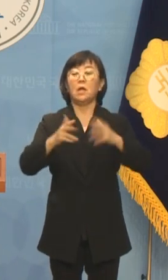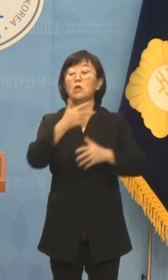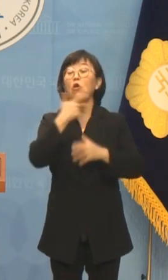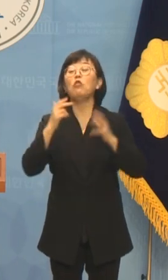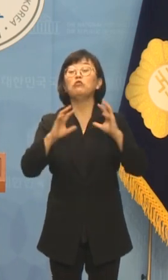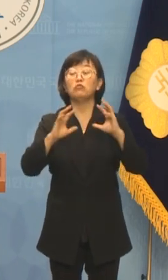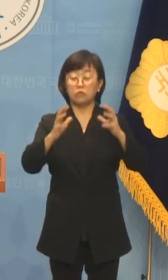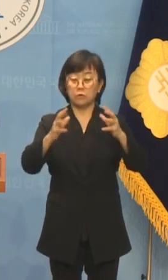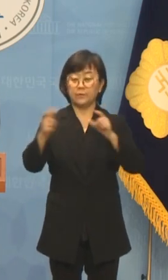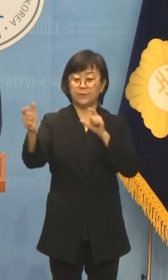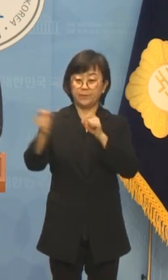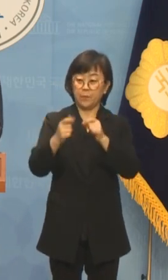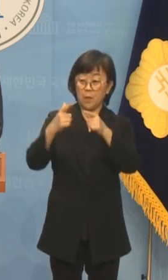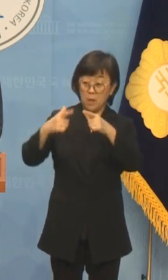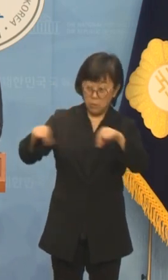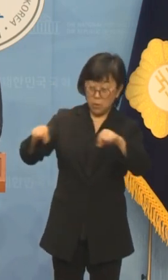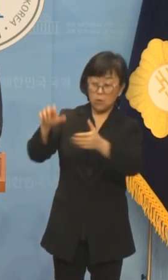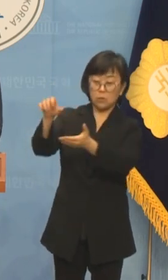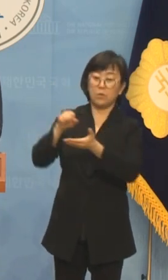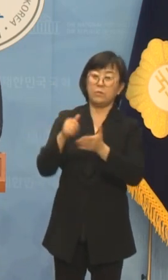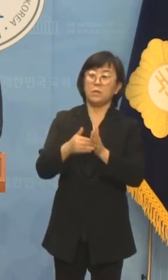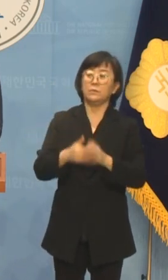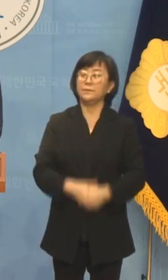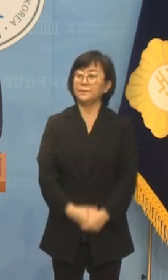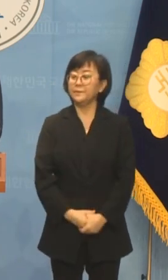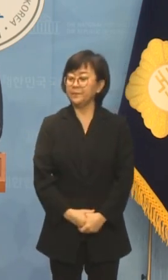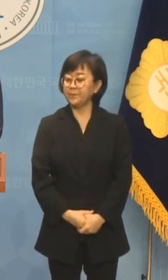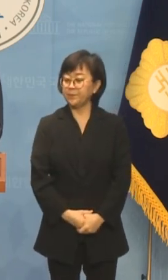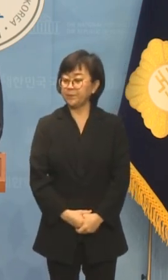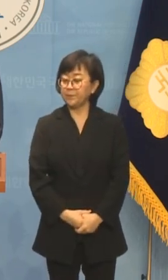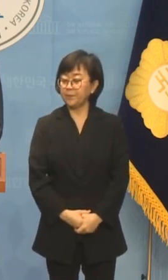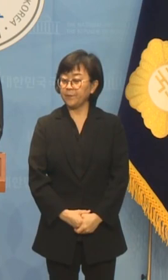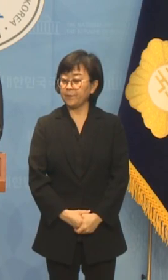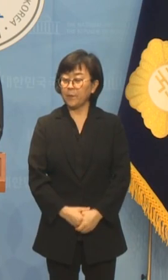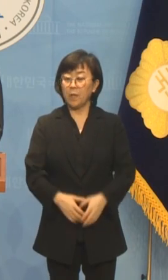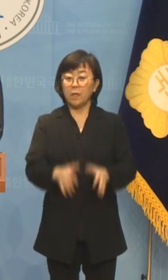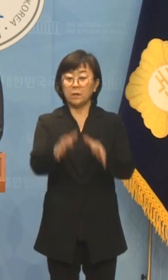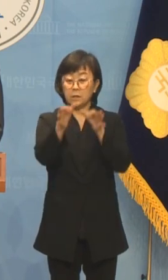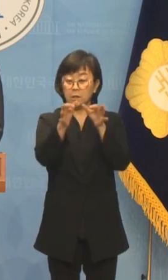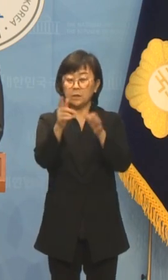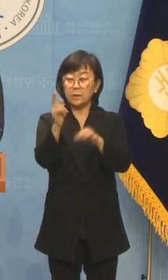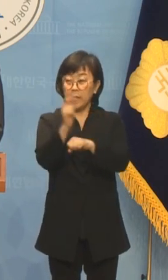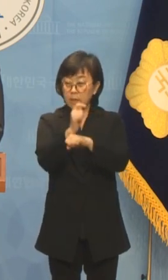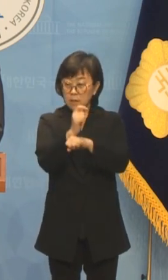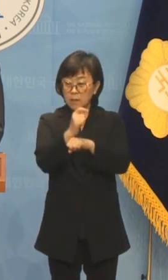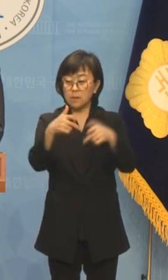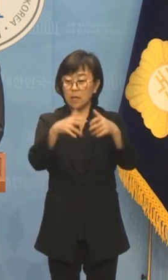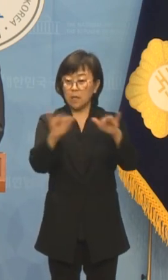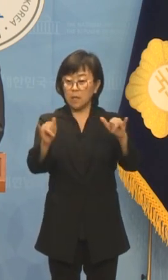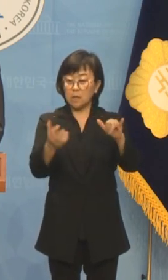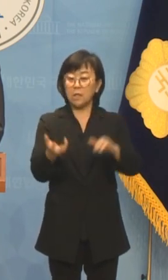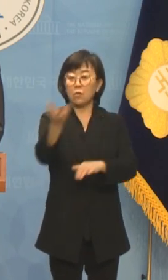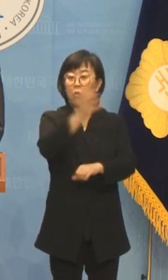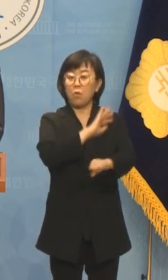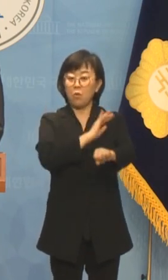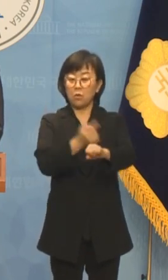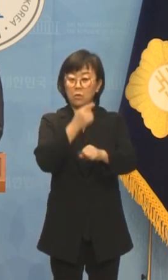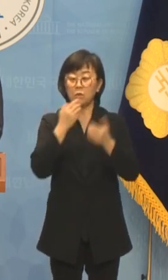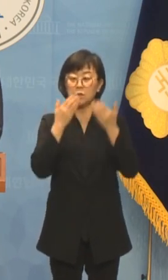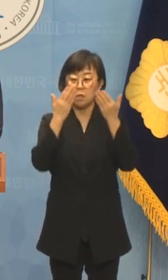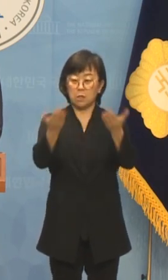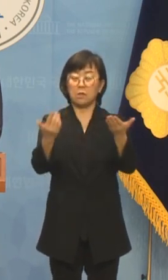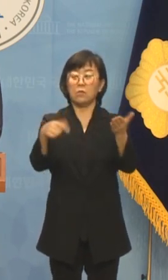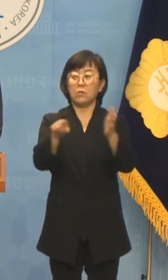영국입니다. 가까운 일본에도 도입이 되어 있습니다. 모든 상업용 택시에 장애인 이동권 보장하기 위해